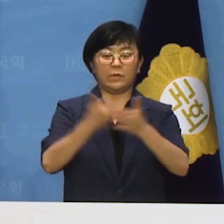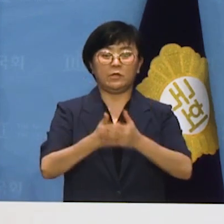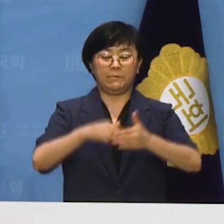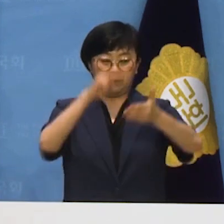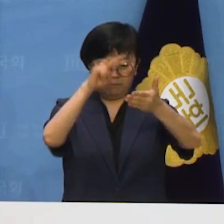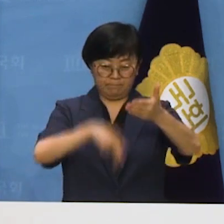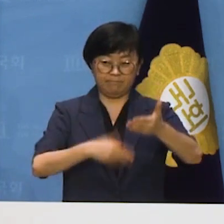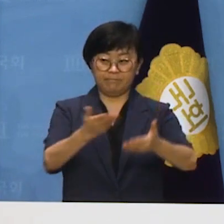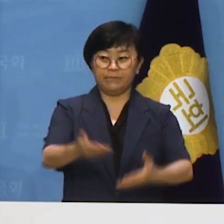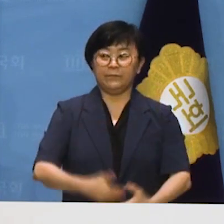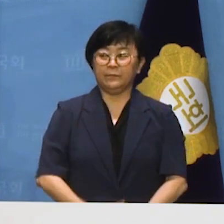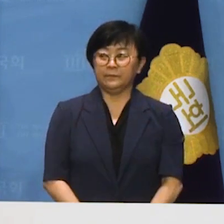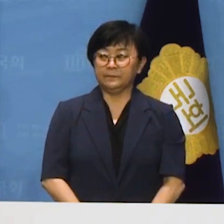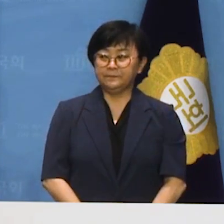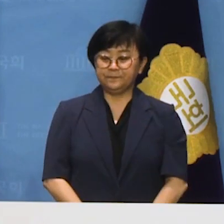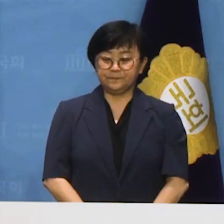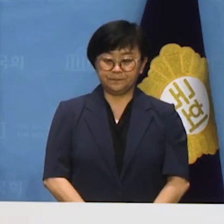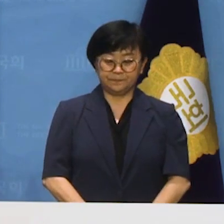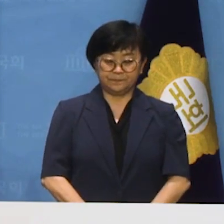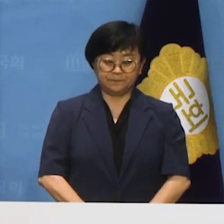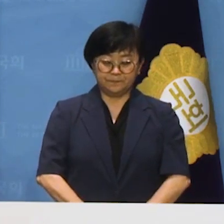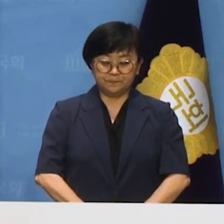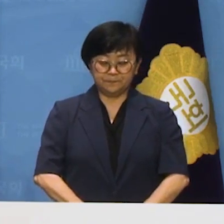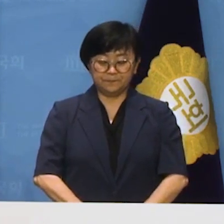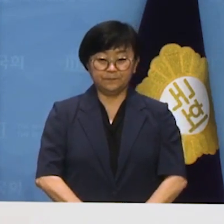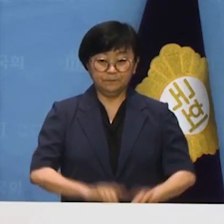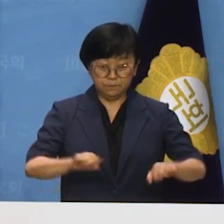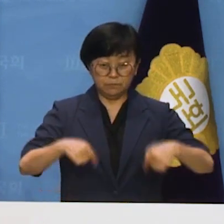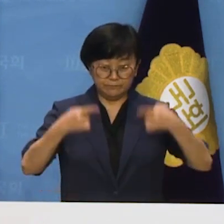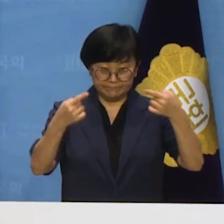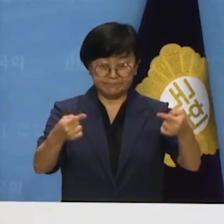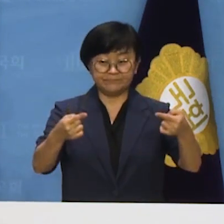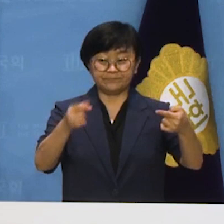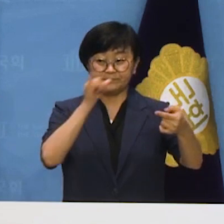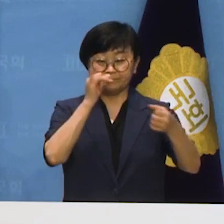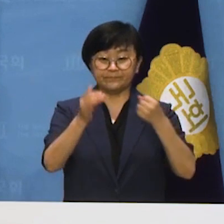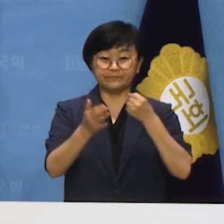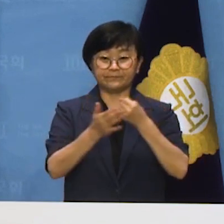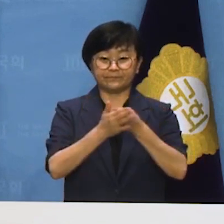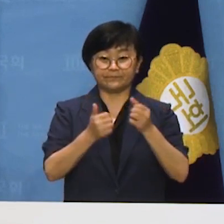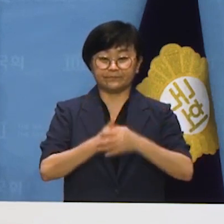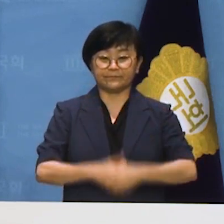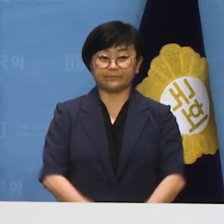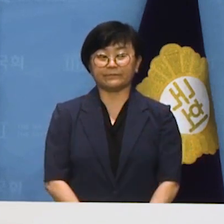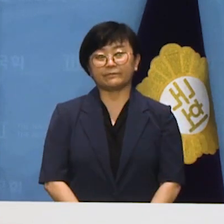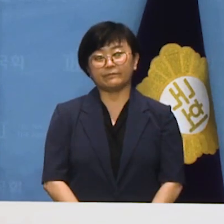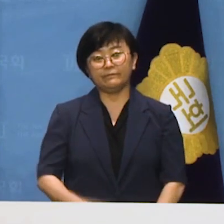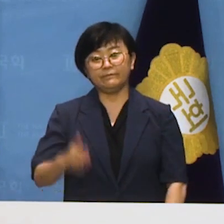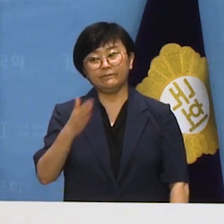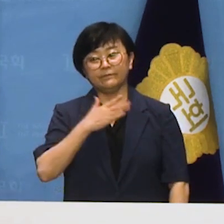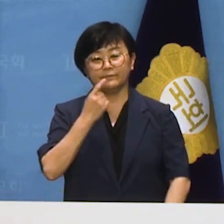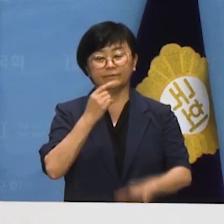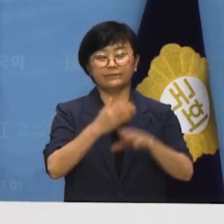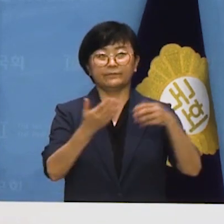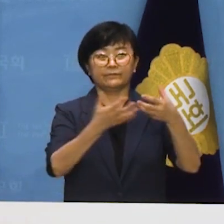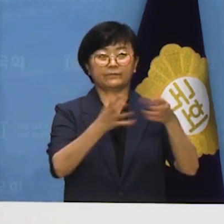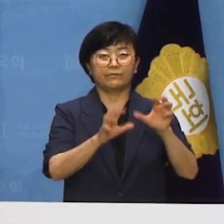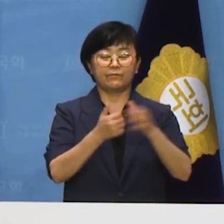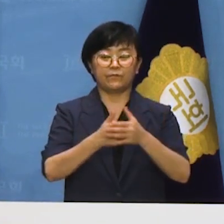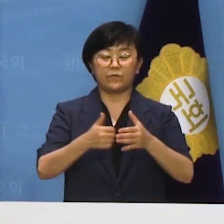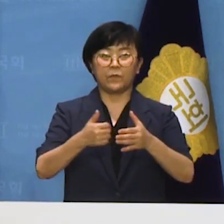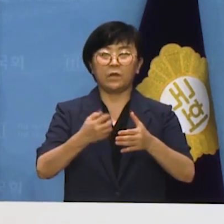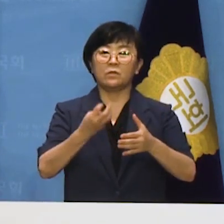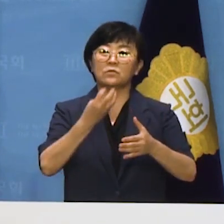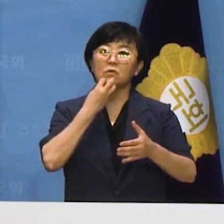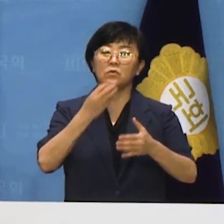낙록하도록 하겠습니다 이 자리에 같이 한 저희 의원들은요 저는 더불어민주당의 서울